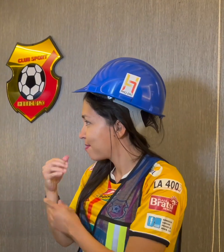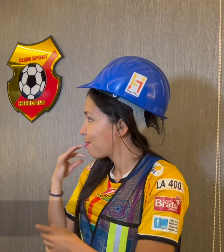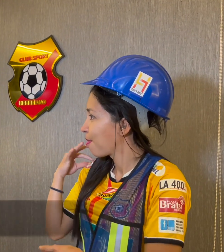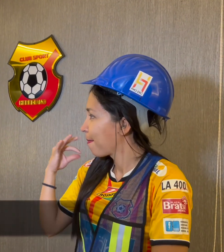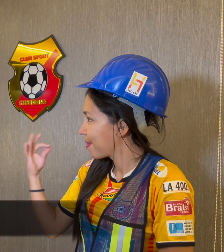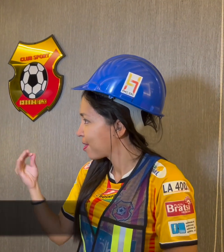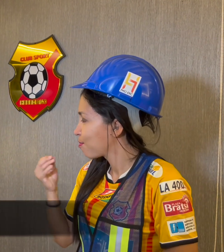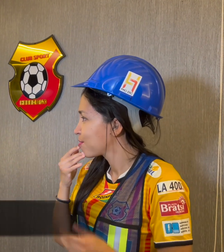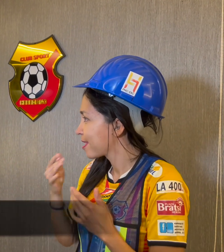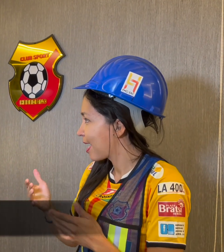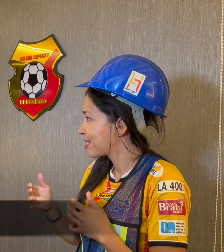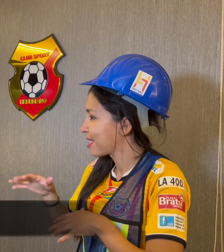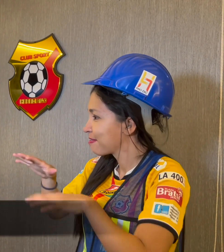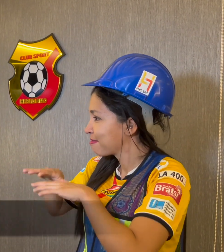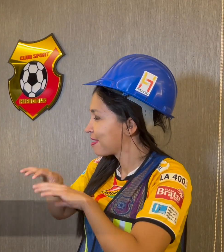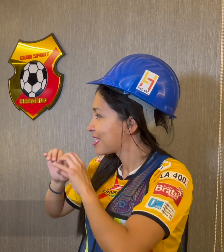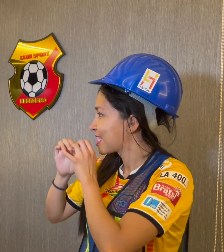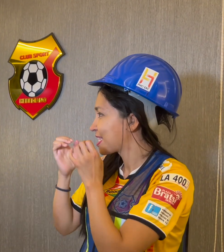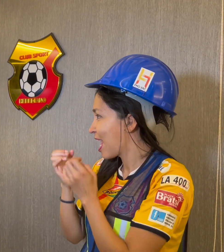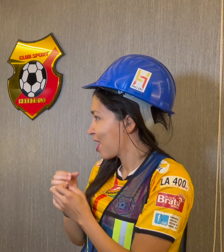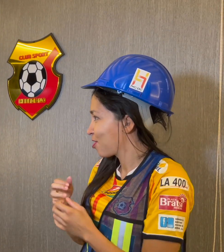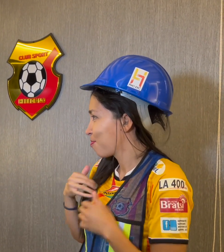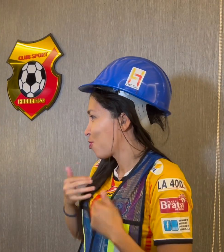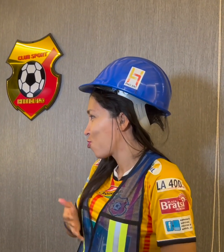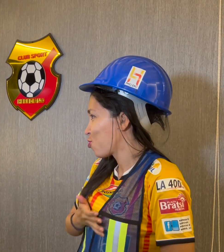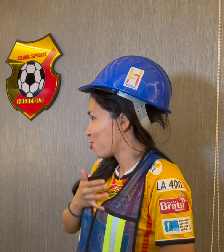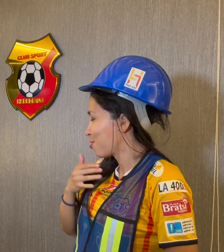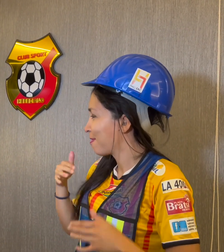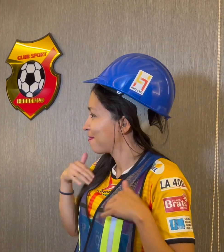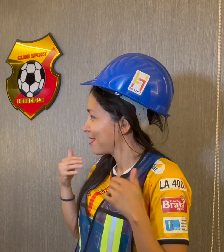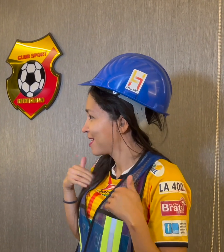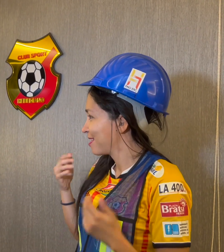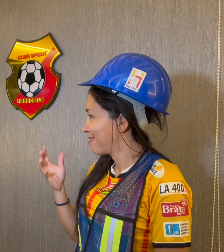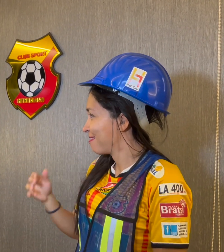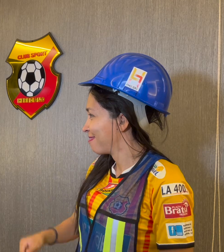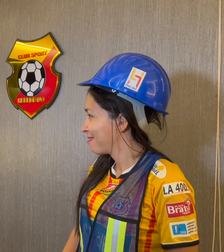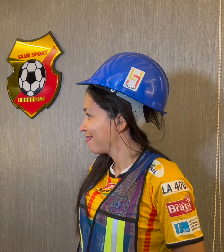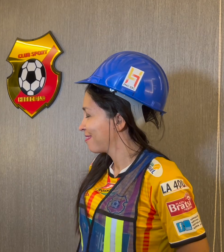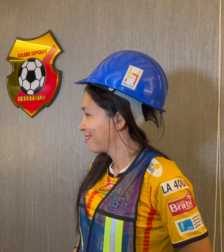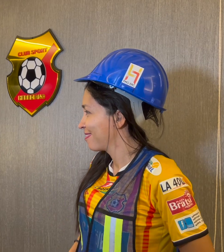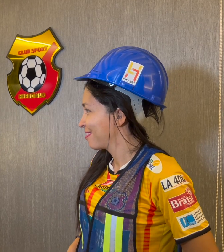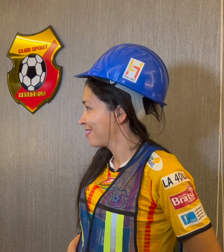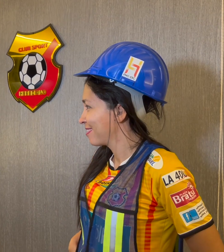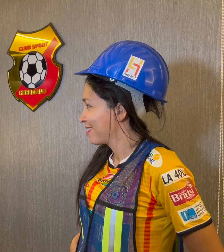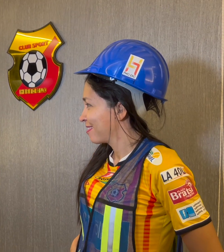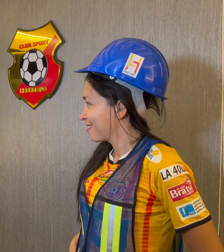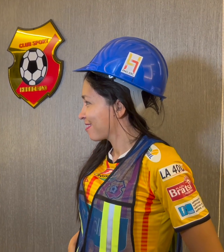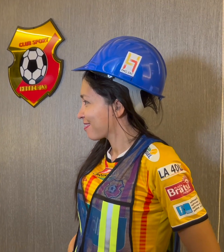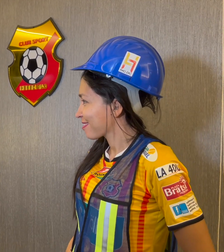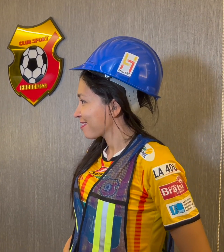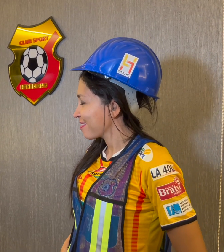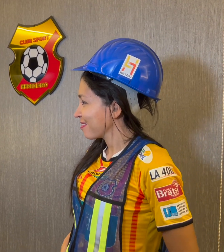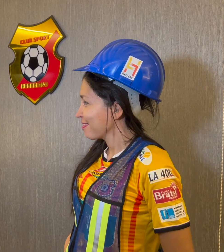Bueno, esta fue mi primera vez que me invitaron. Muchísimas gracias por venir aquí. Me siento muy orgullosa de ser parte del equipo de Heredia.